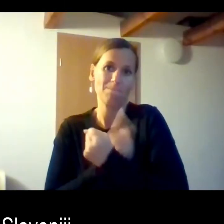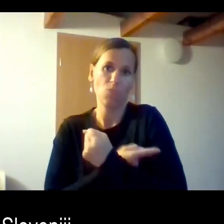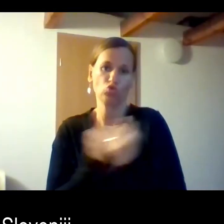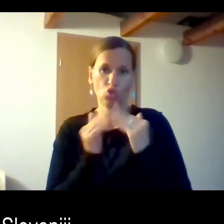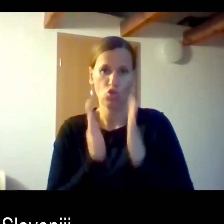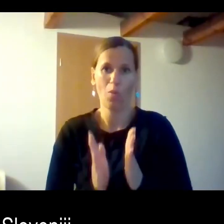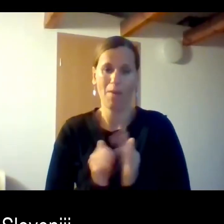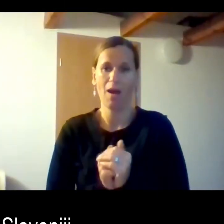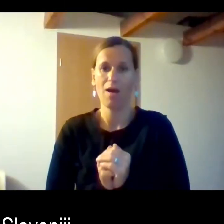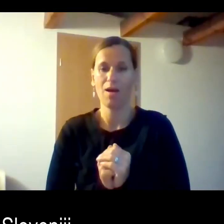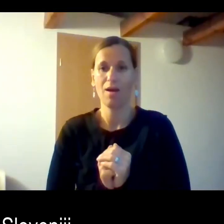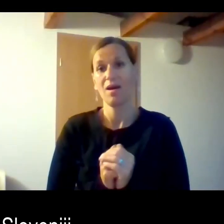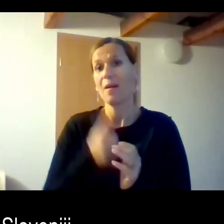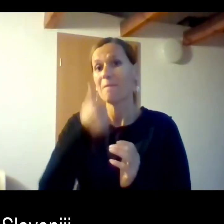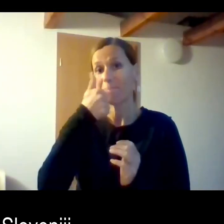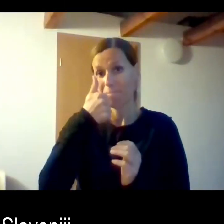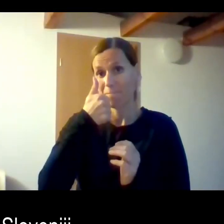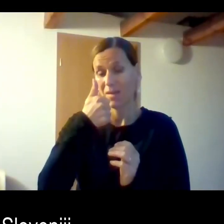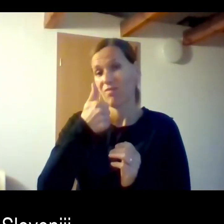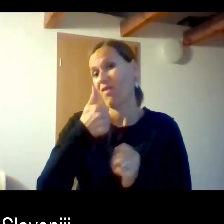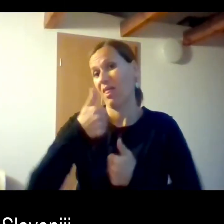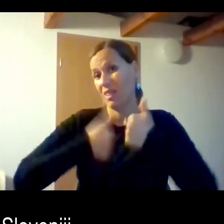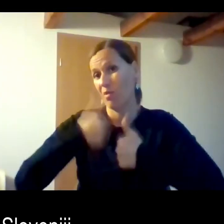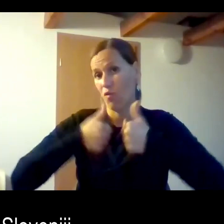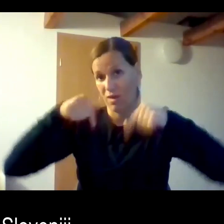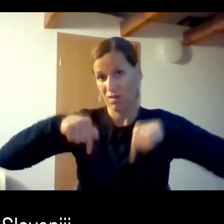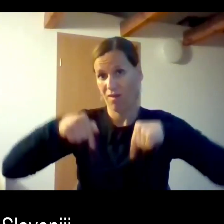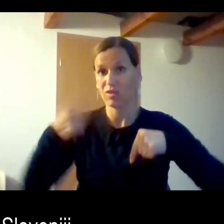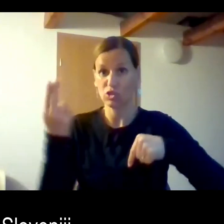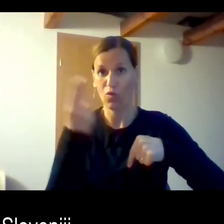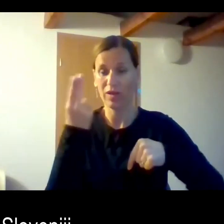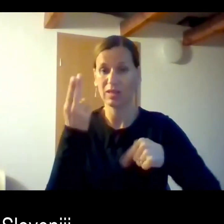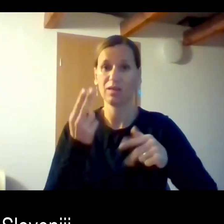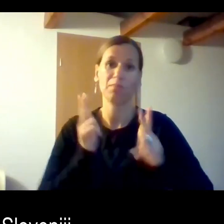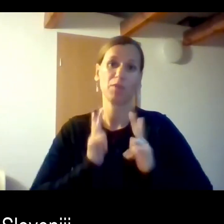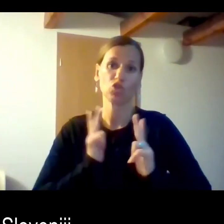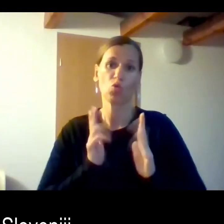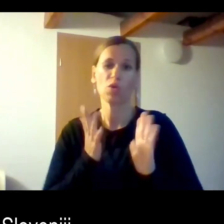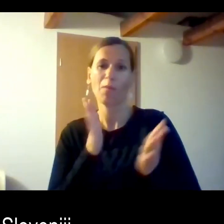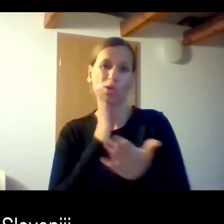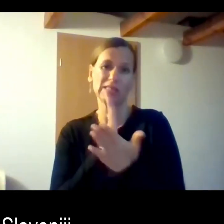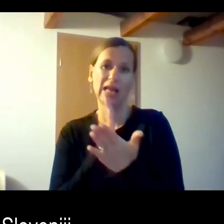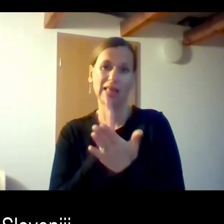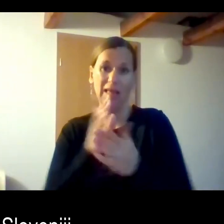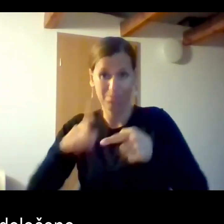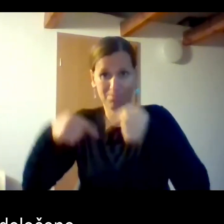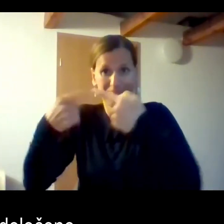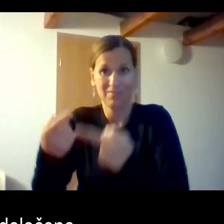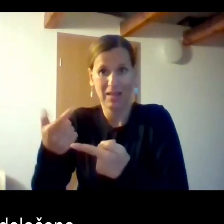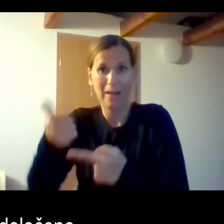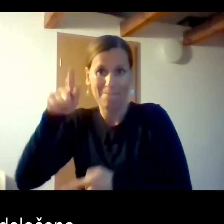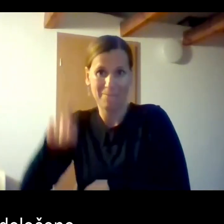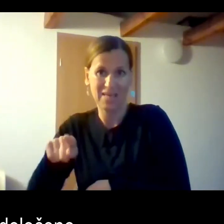Prva tekmovanja v Sloveniji pričakujemo, v sredini prihodnjega meseca. Seveda še